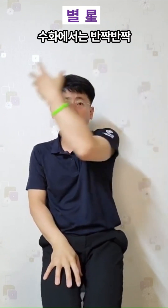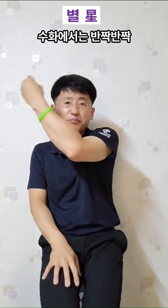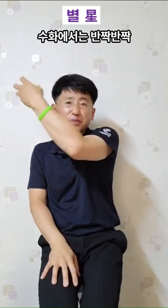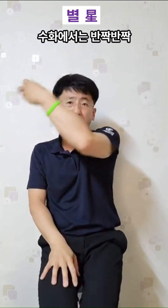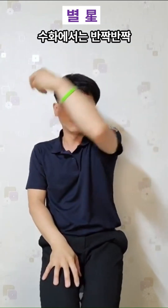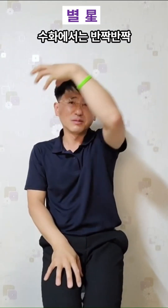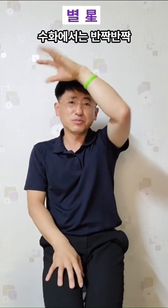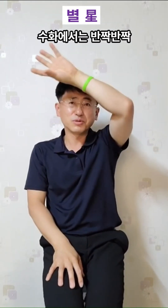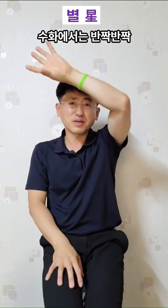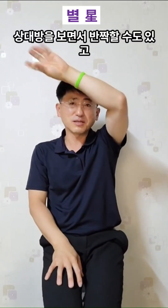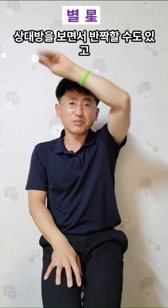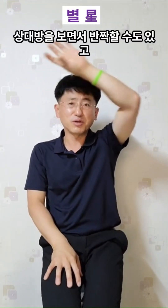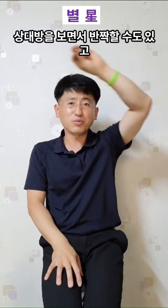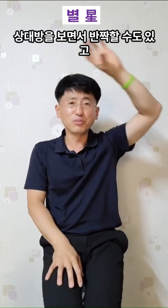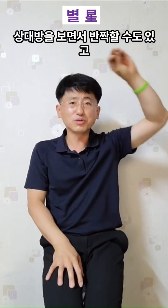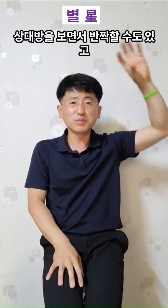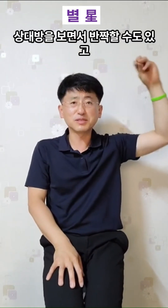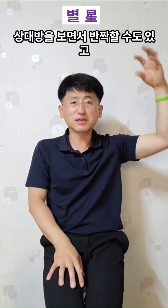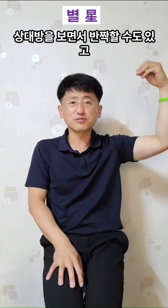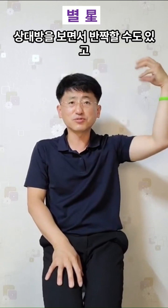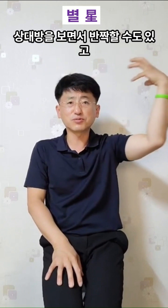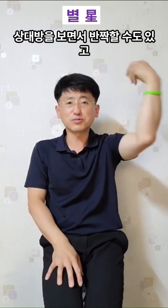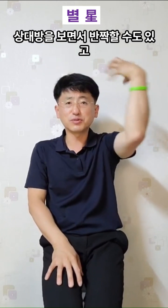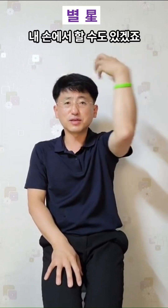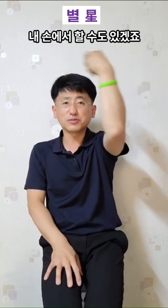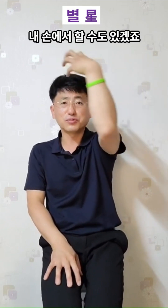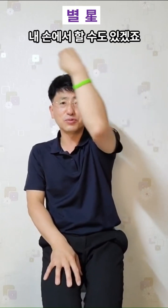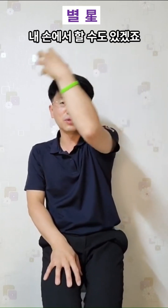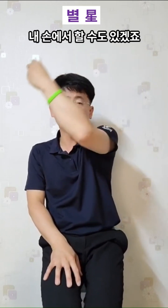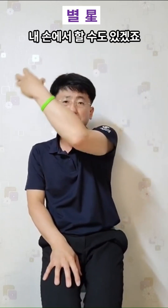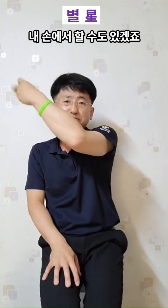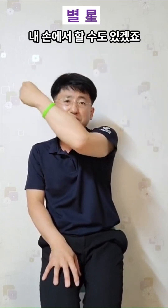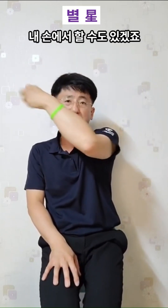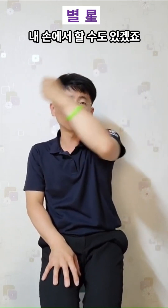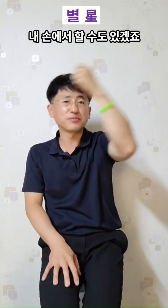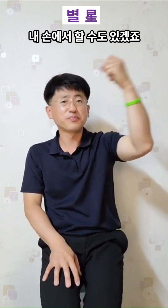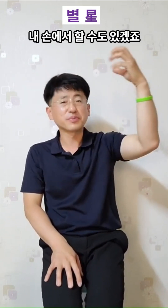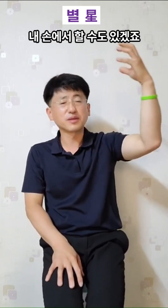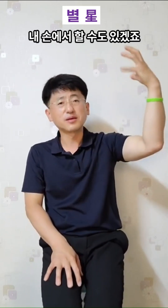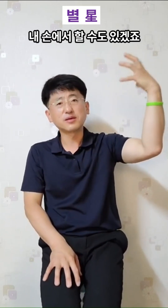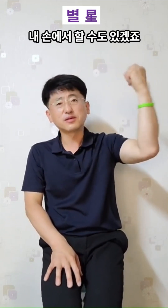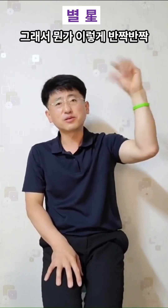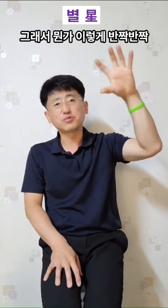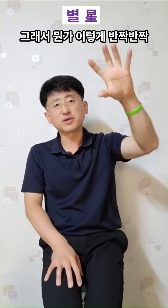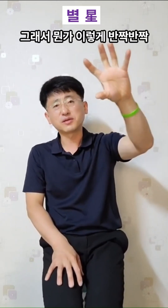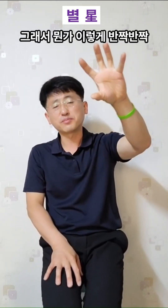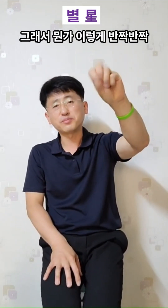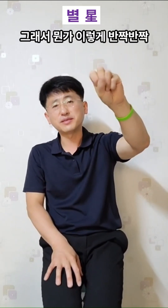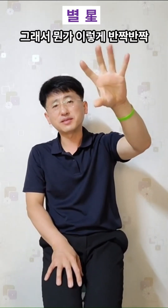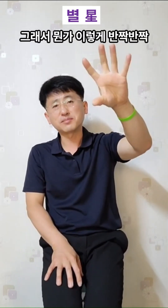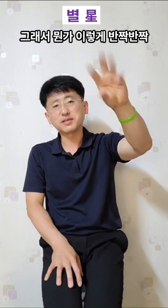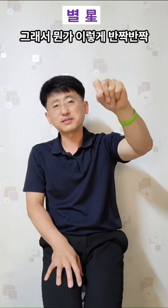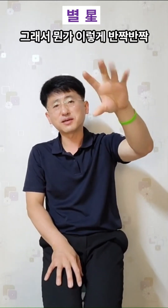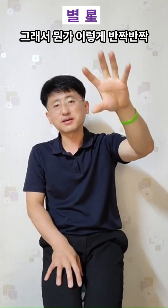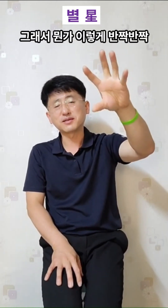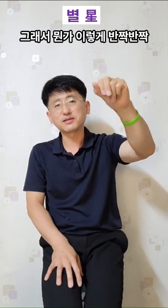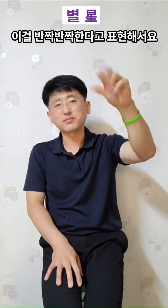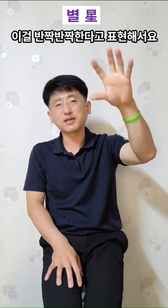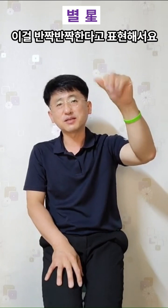상대방을 보면서 반짝할 수도 있고, 내 손에서 할 수도 있겠죠. 그래서 뭔가 이렇게 반짝반짝, 이걸